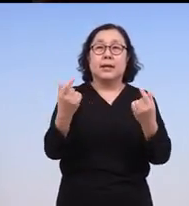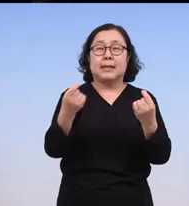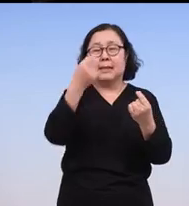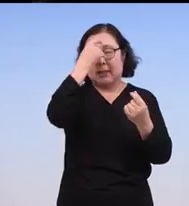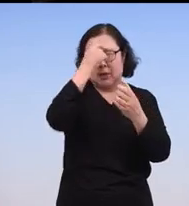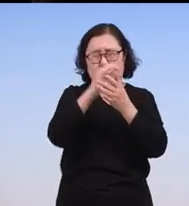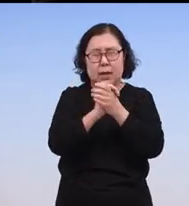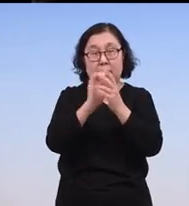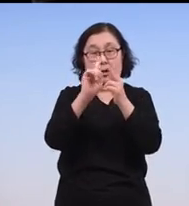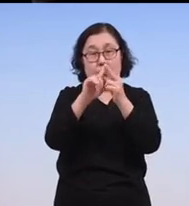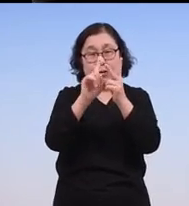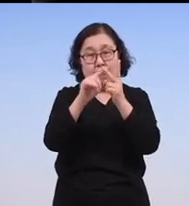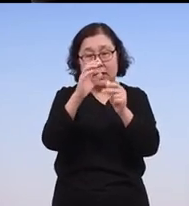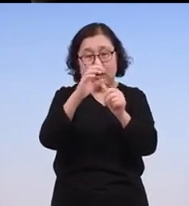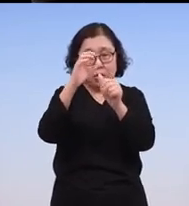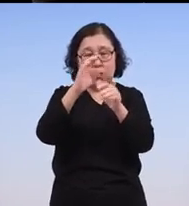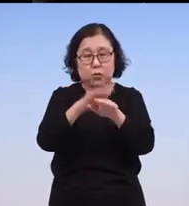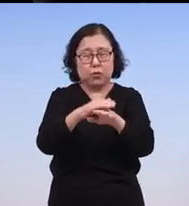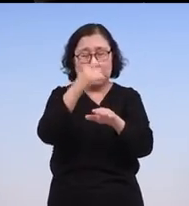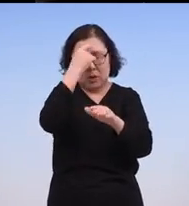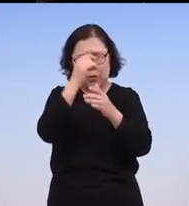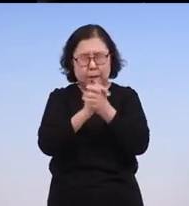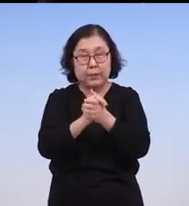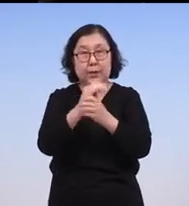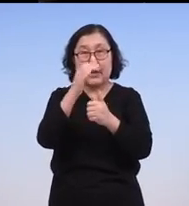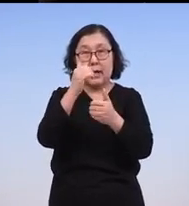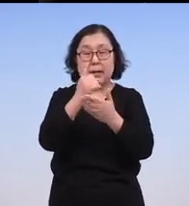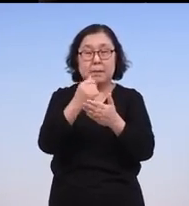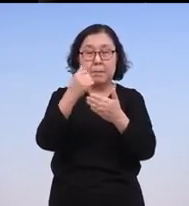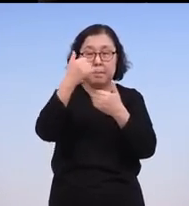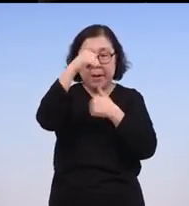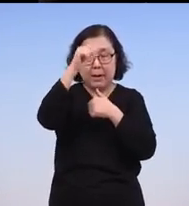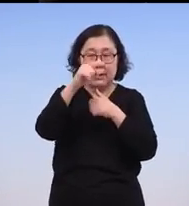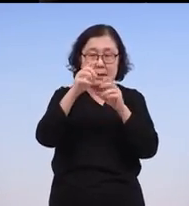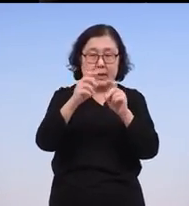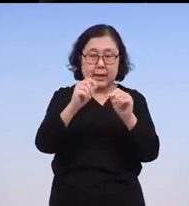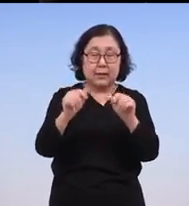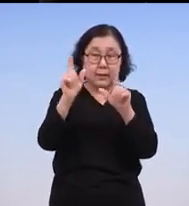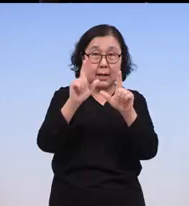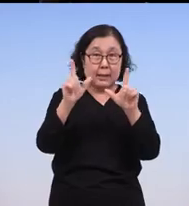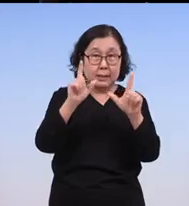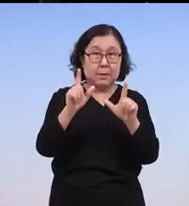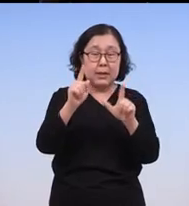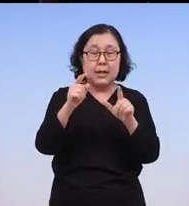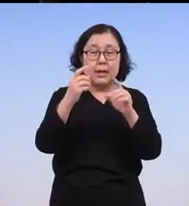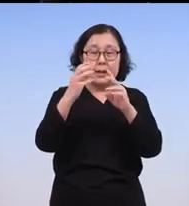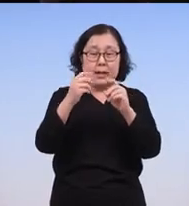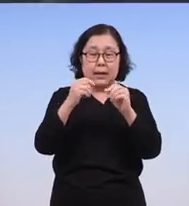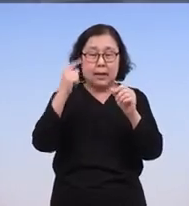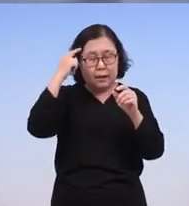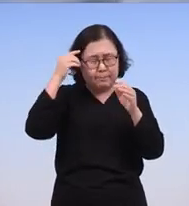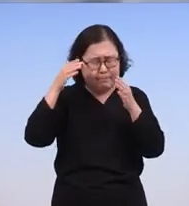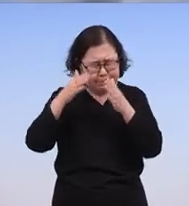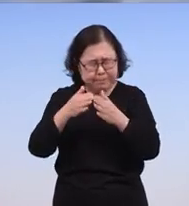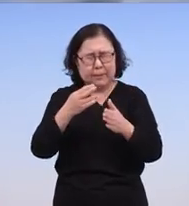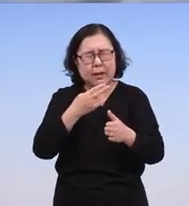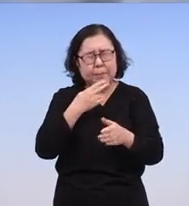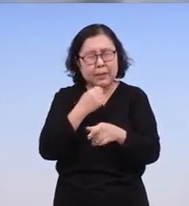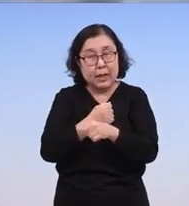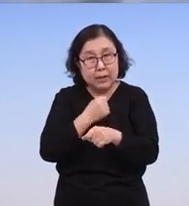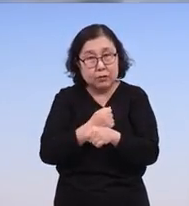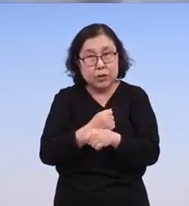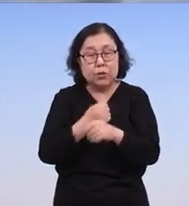우리 같이 기도하실 때 이 두 가지 적용을 놓고 기도하면 좋겠습니다. 하나님, 바른 이 땅을 딛고 살아가지만 이 땅에 집착하지 않게